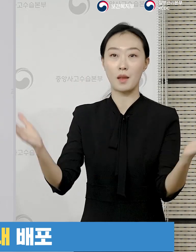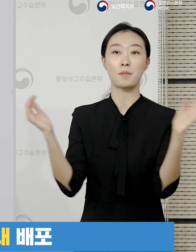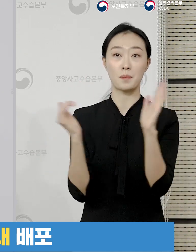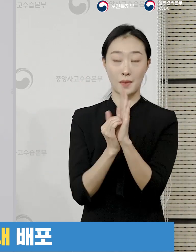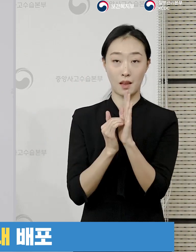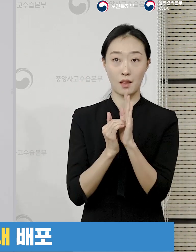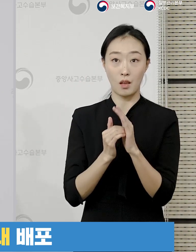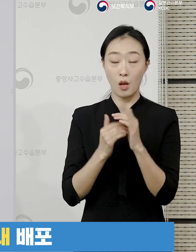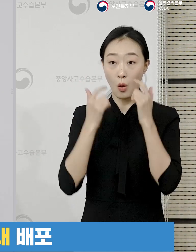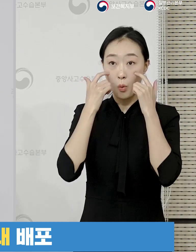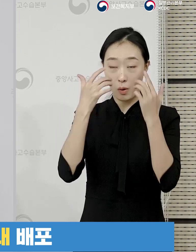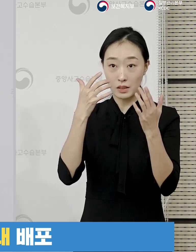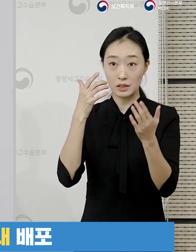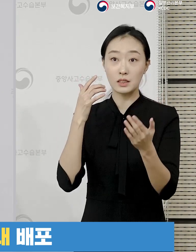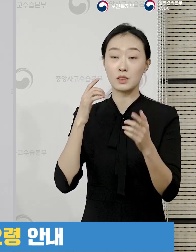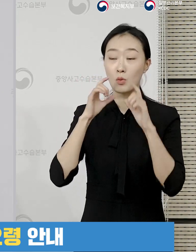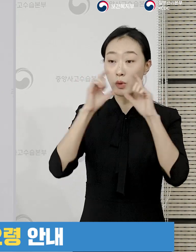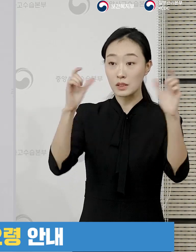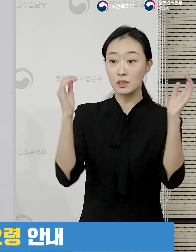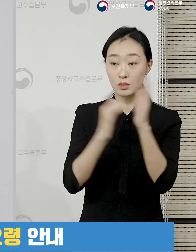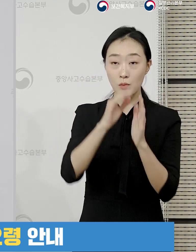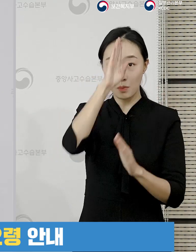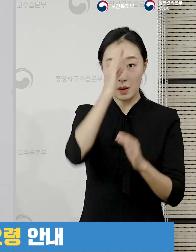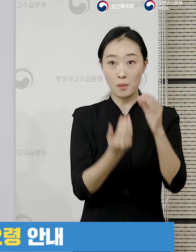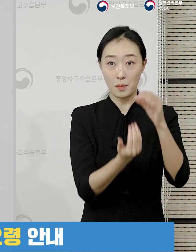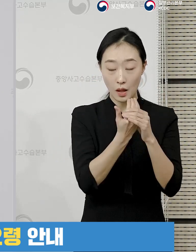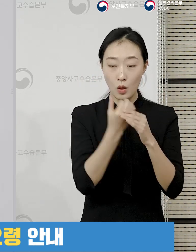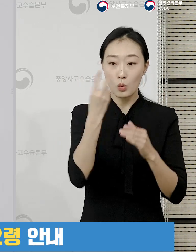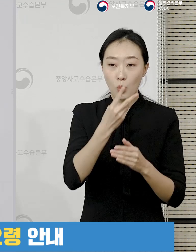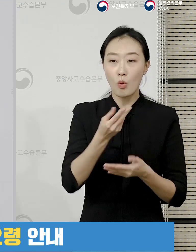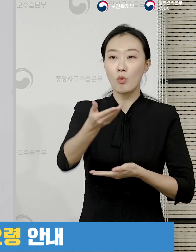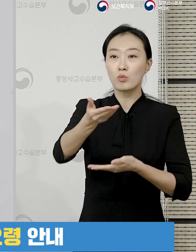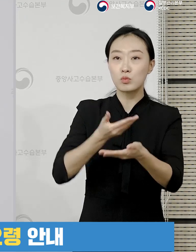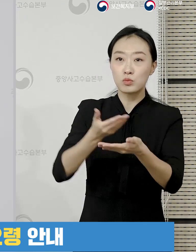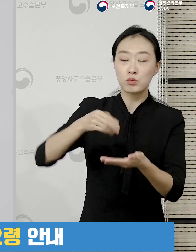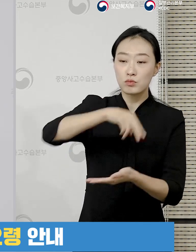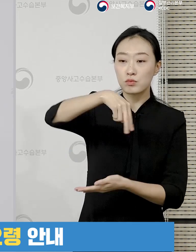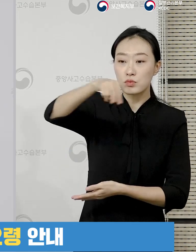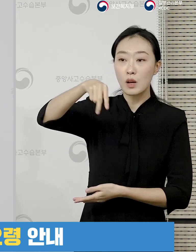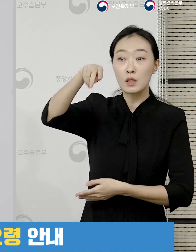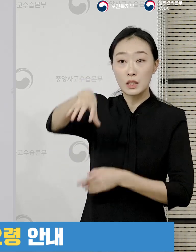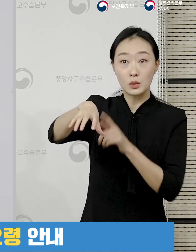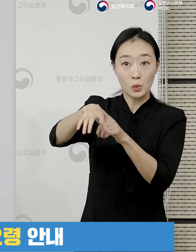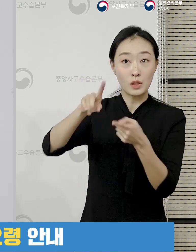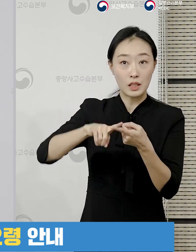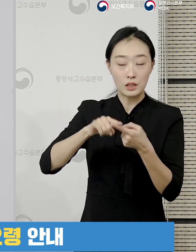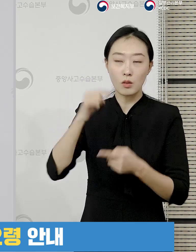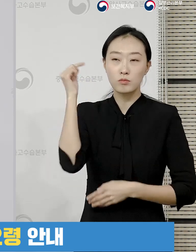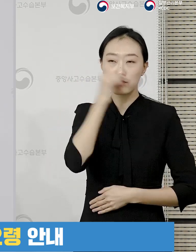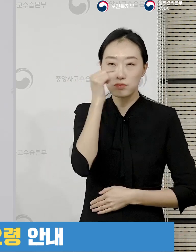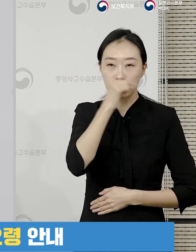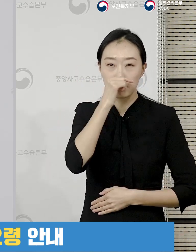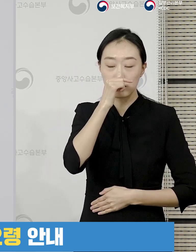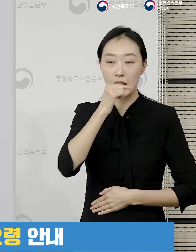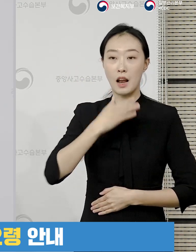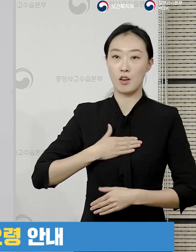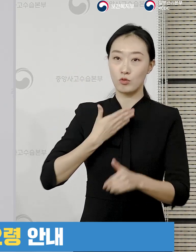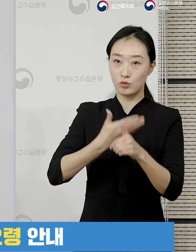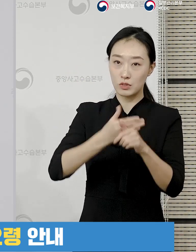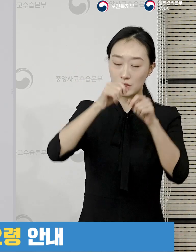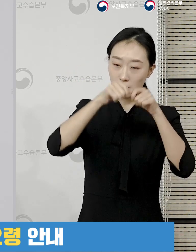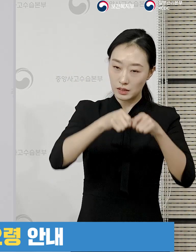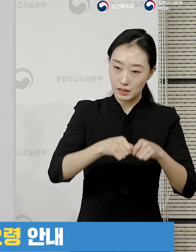마련하여 배포하였습니다. 확진 환자가 발생했거나 경유한 장소에 대한 소독 요령